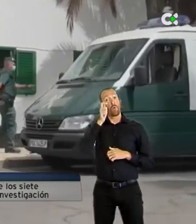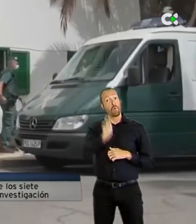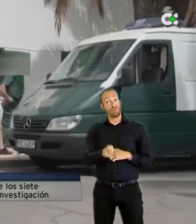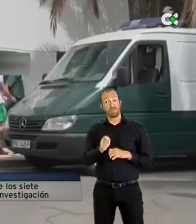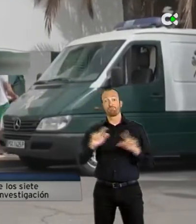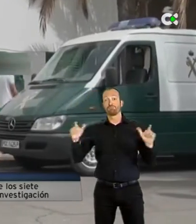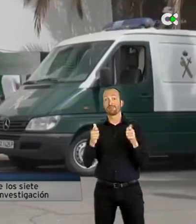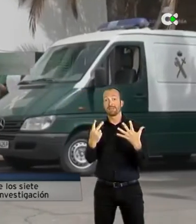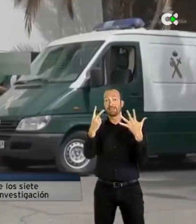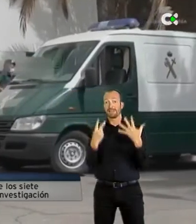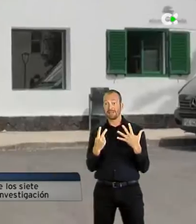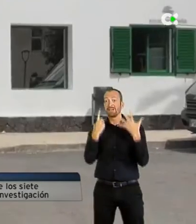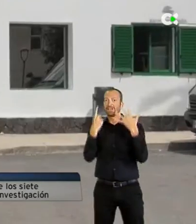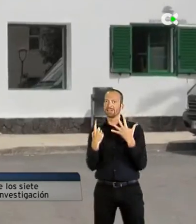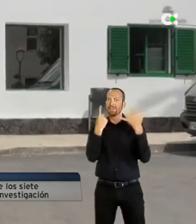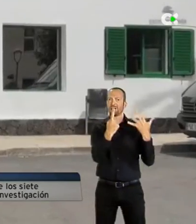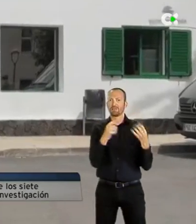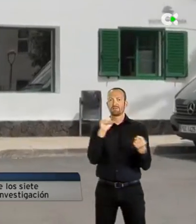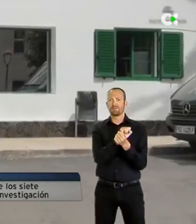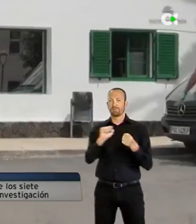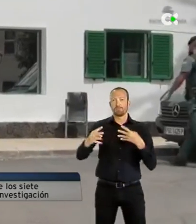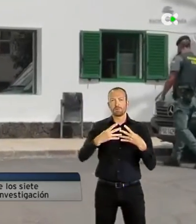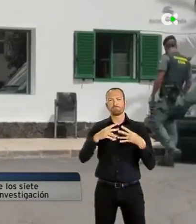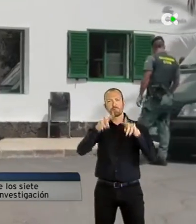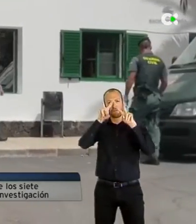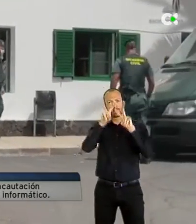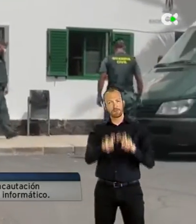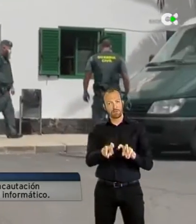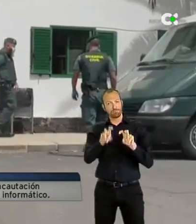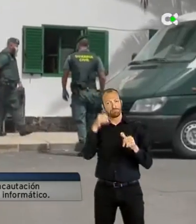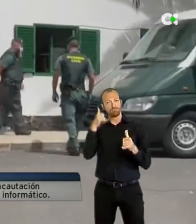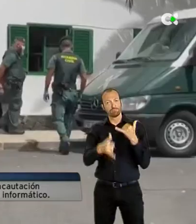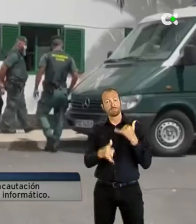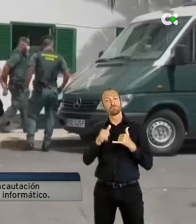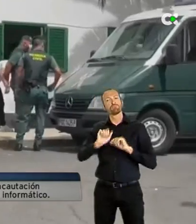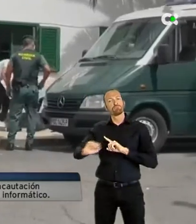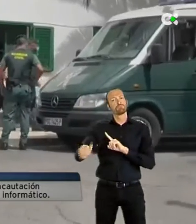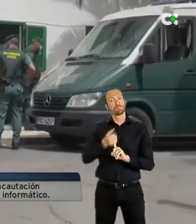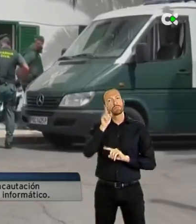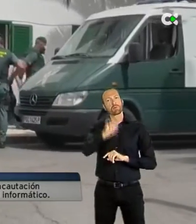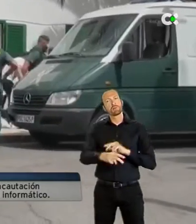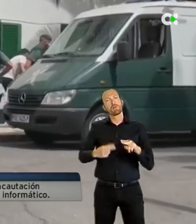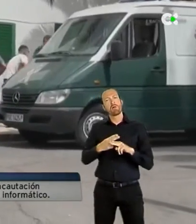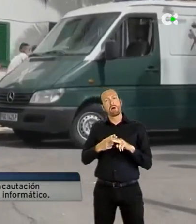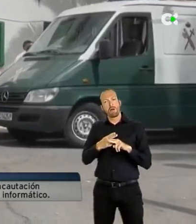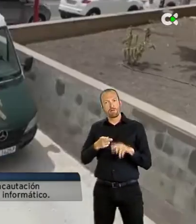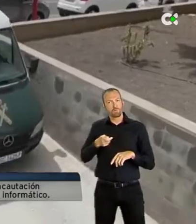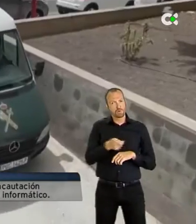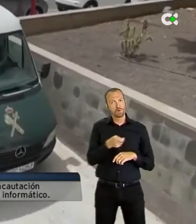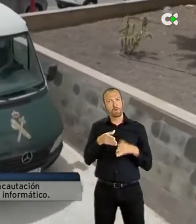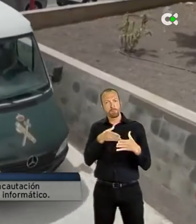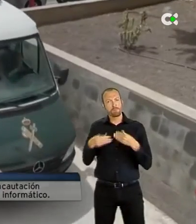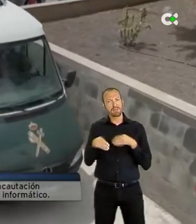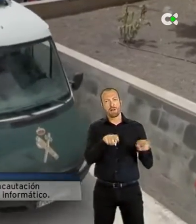a 6 de los 7 detenidos a prisión tras una investigación que se ha saldado con la incautación de armas blancas y